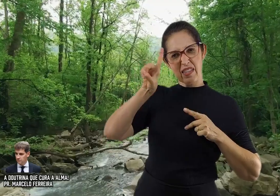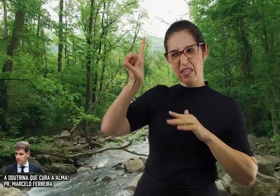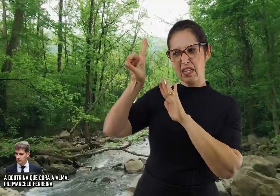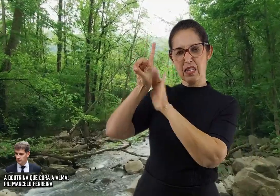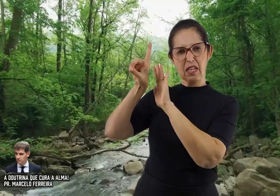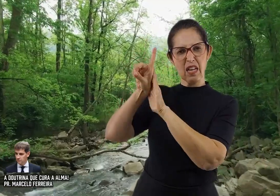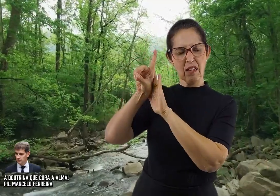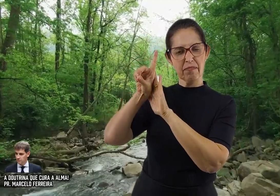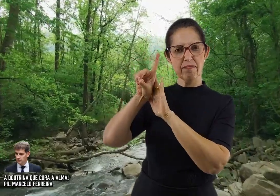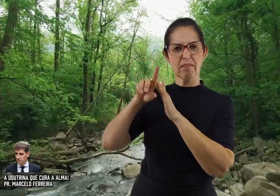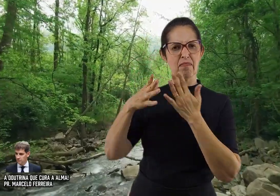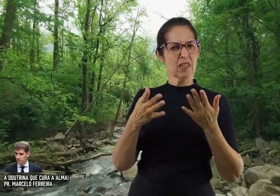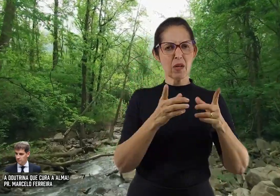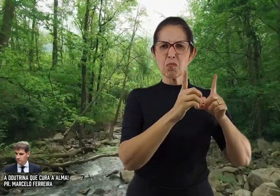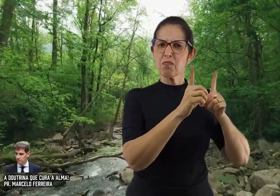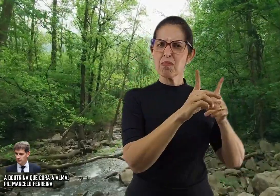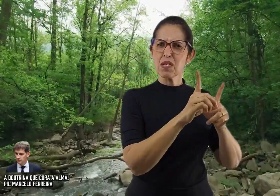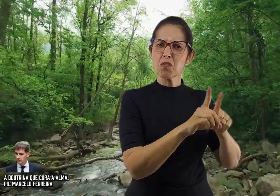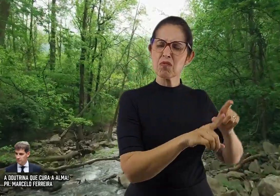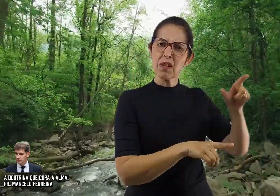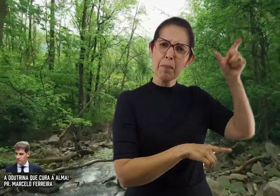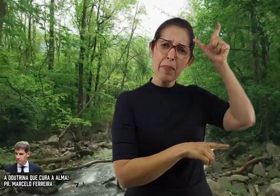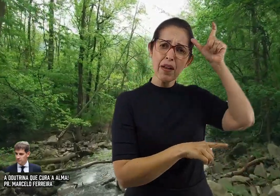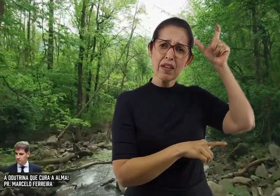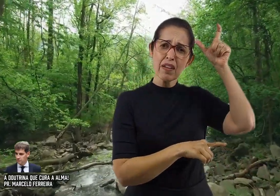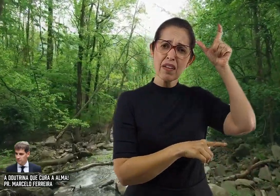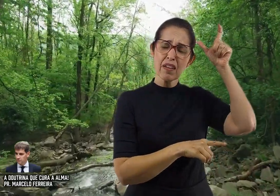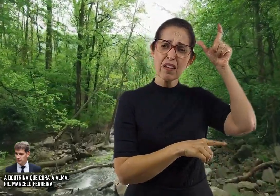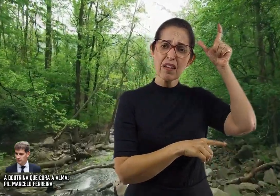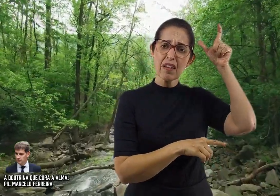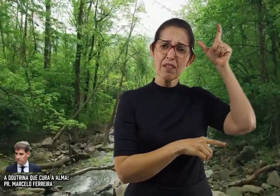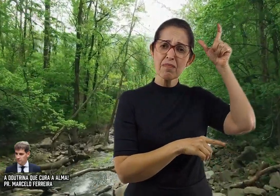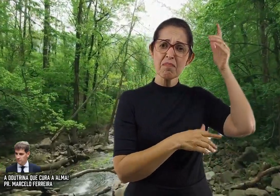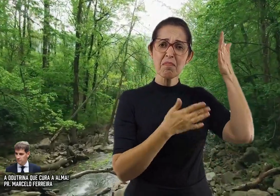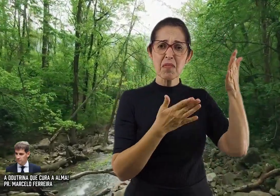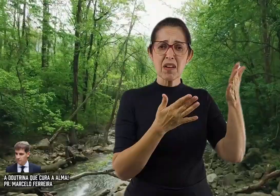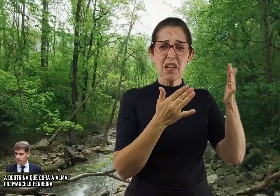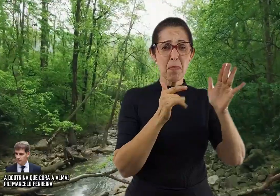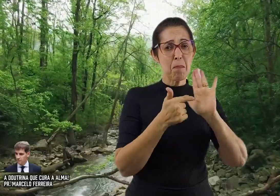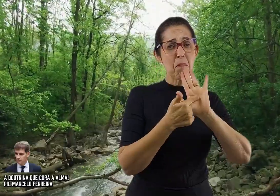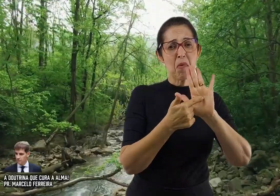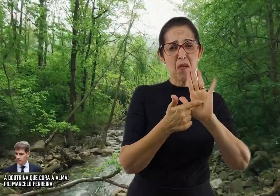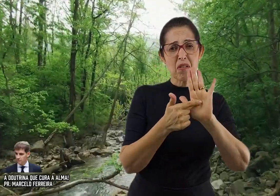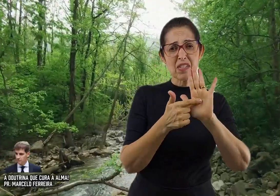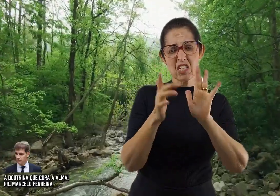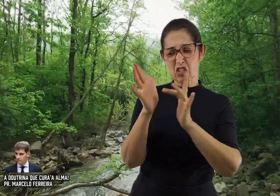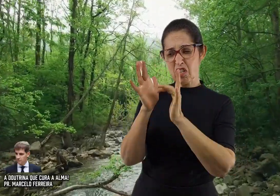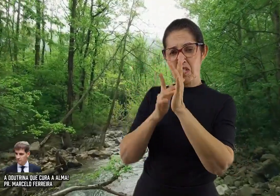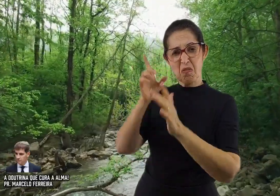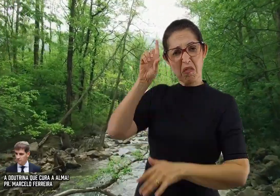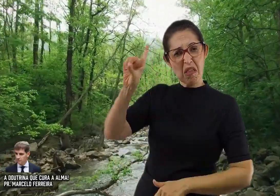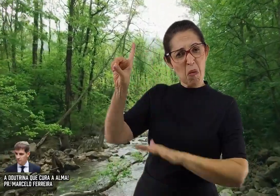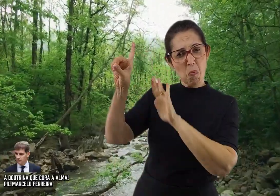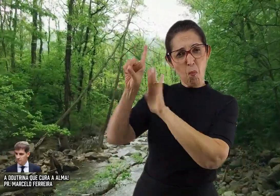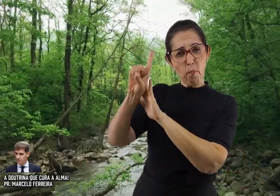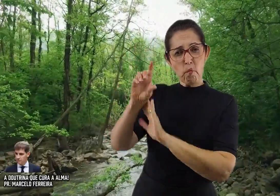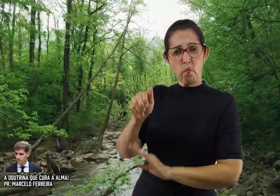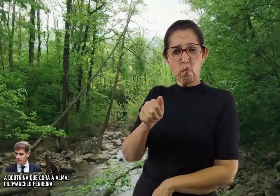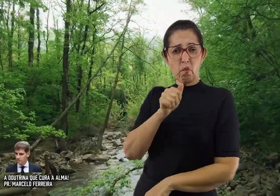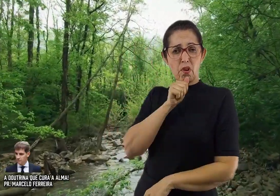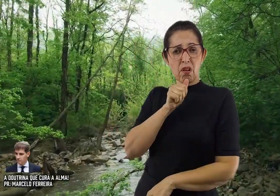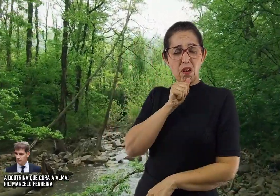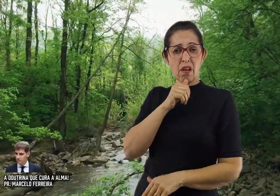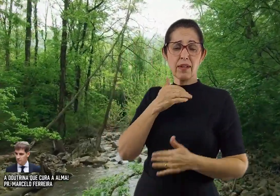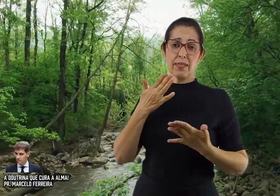Ela é maligna, porque ela nega que Jesus é Deus. Uma doutrina que ensina você a invocar mortos, e